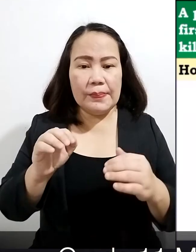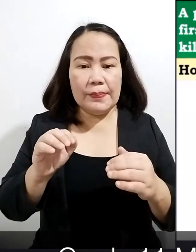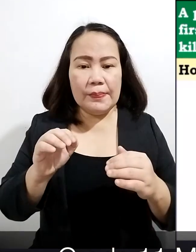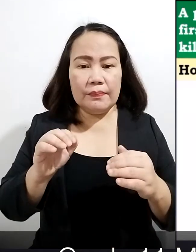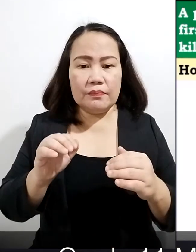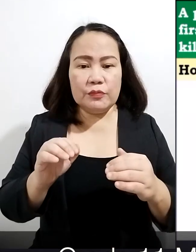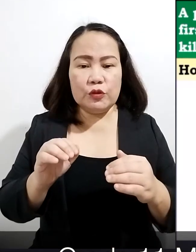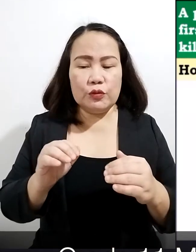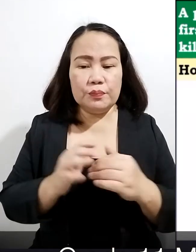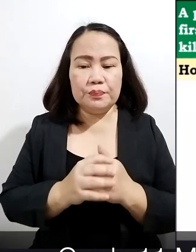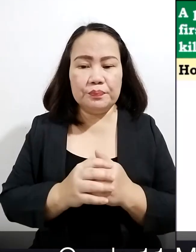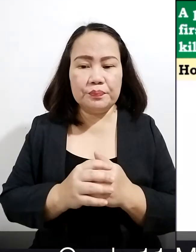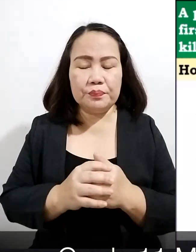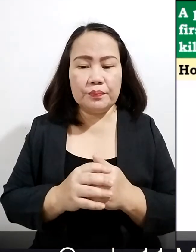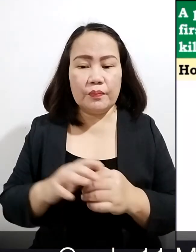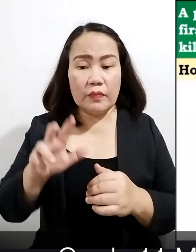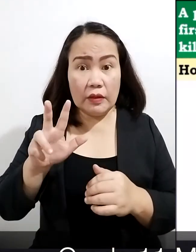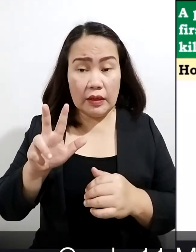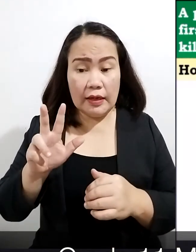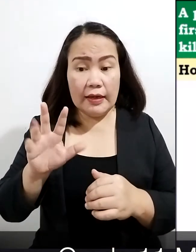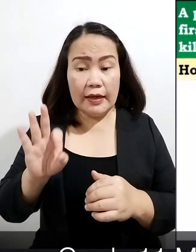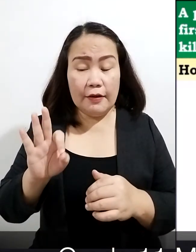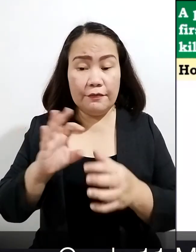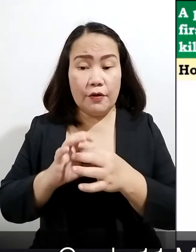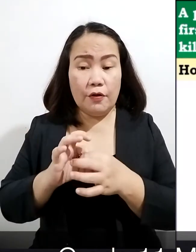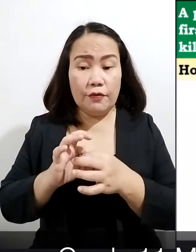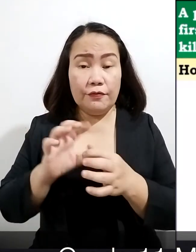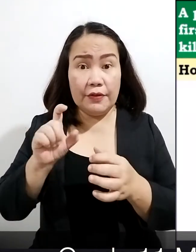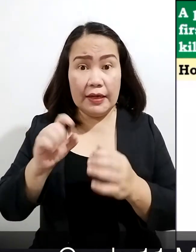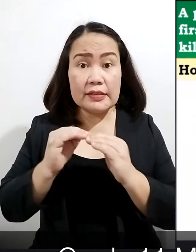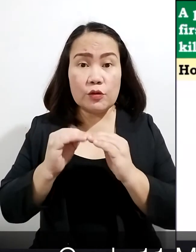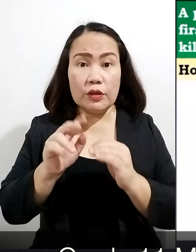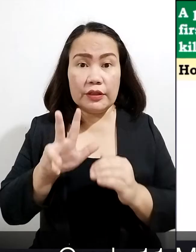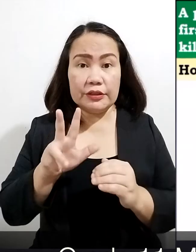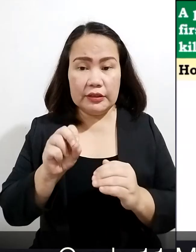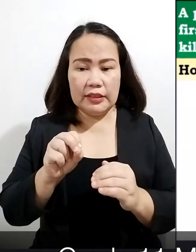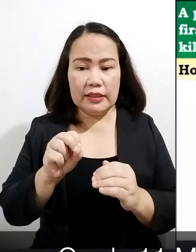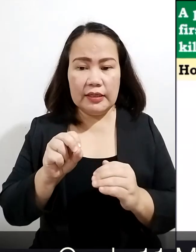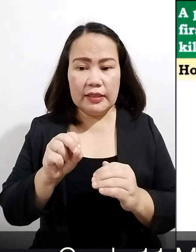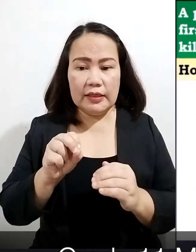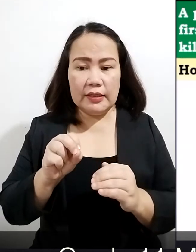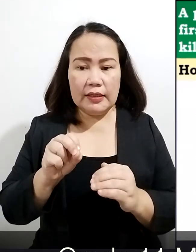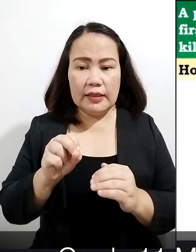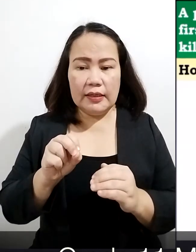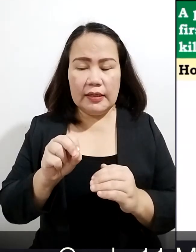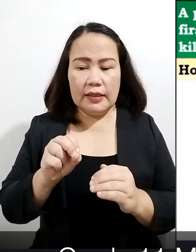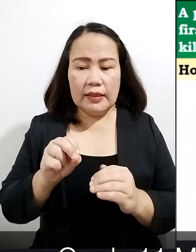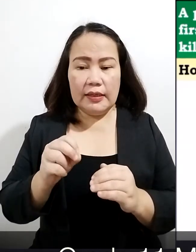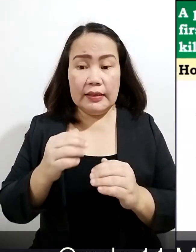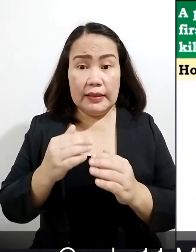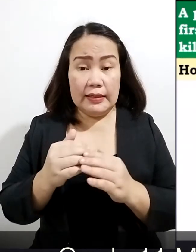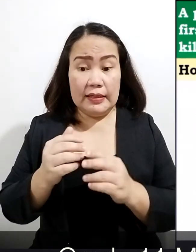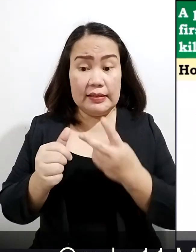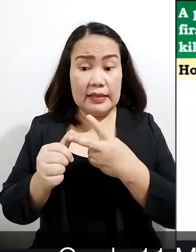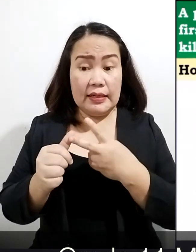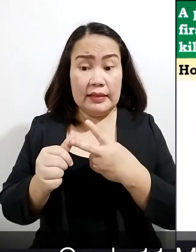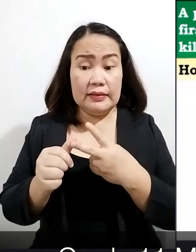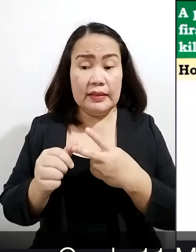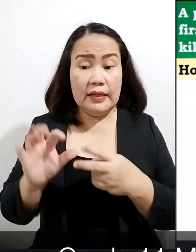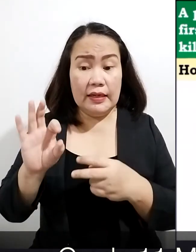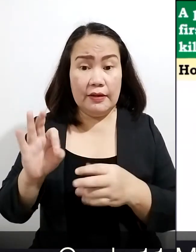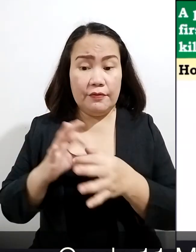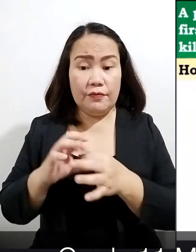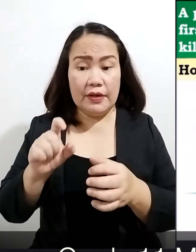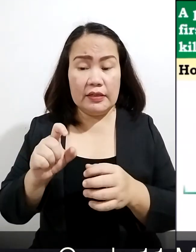to 5. So ibig sabihin, f of x equals 30 and f of 3 equals 30 pesos.